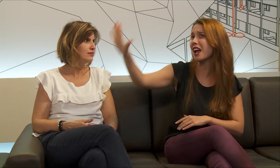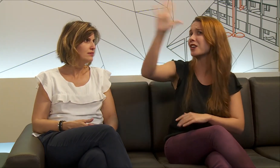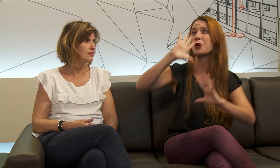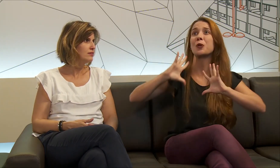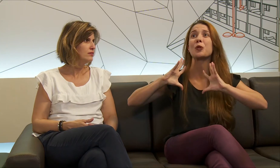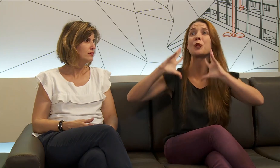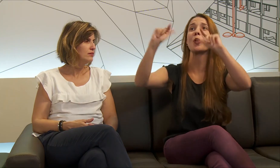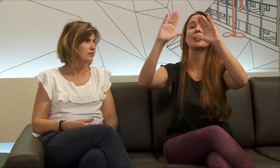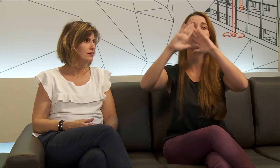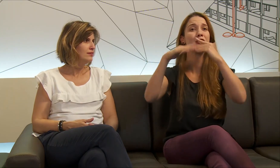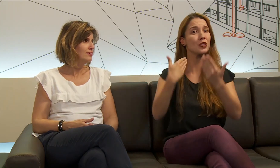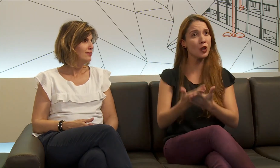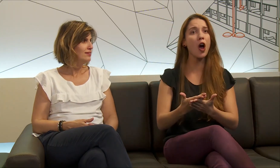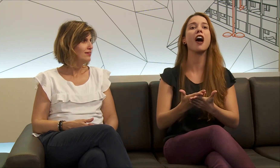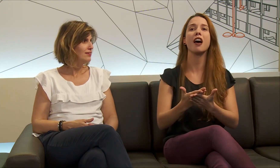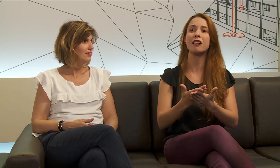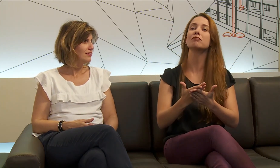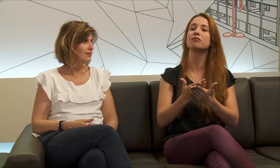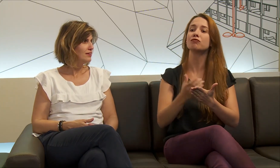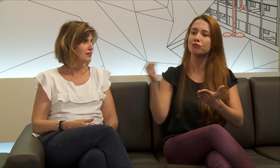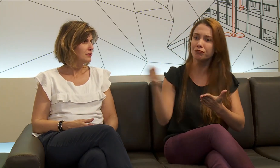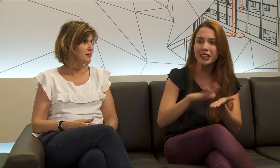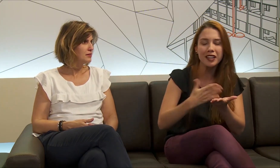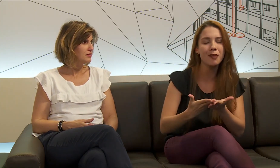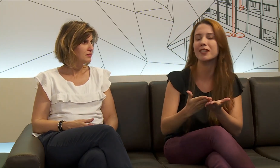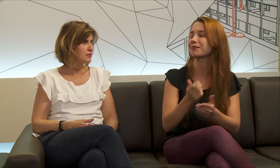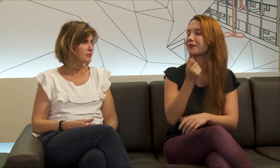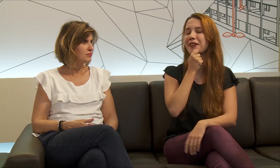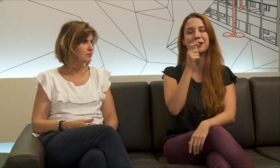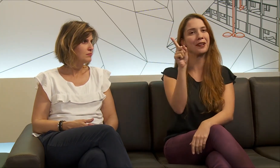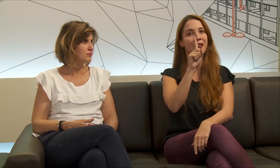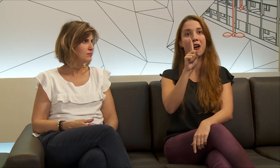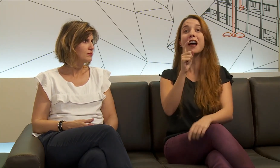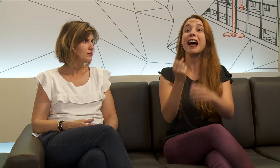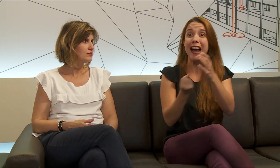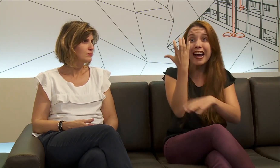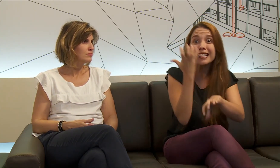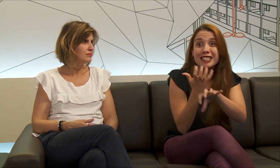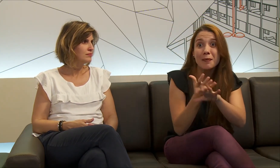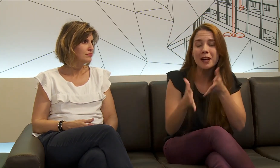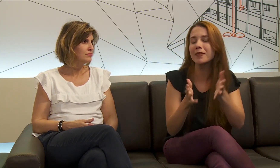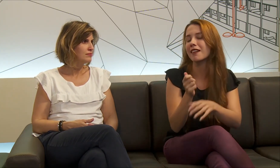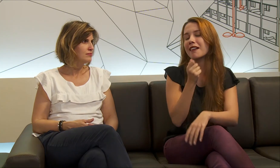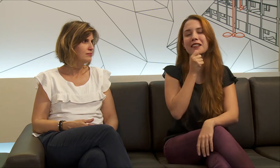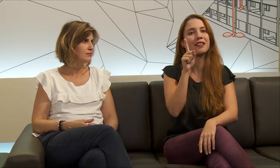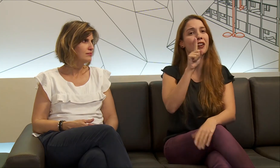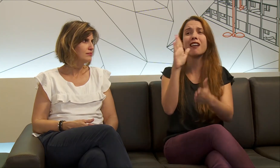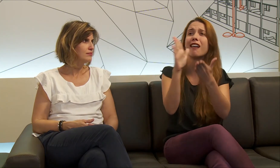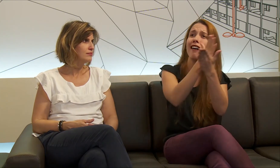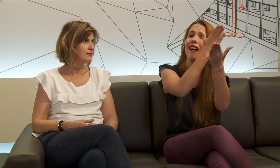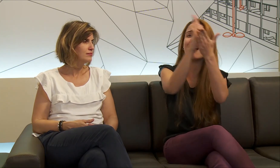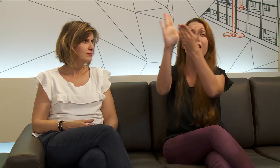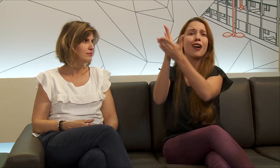realmente exige que tenhamos intérpretes, mas isso ainda não aparece. Ainda não temos